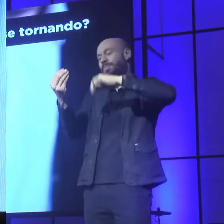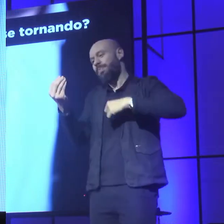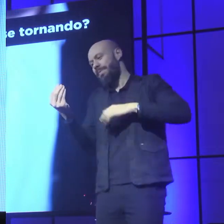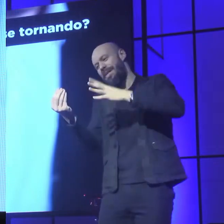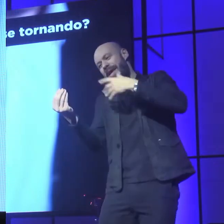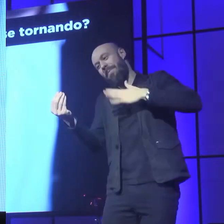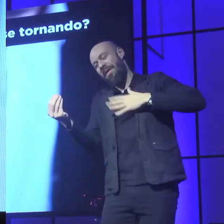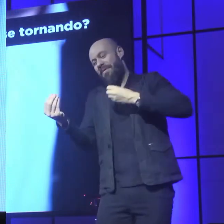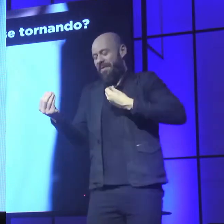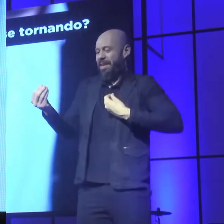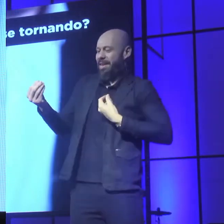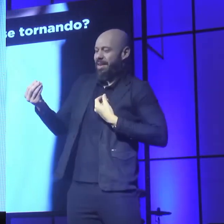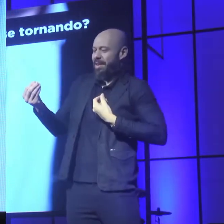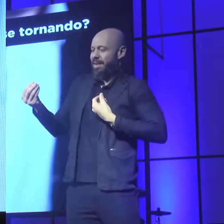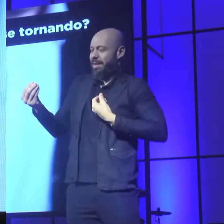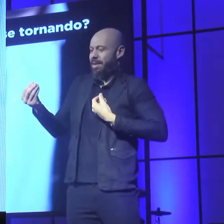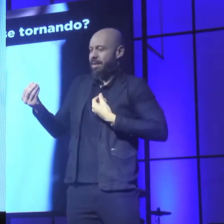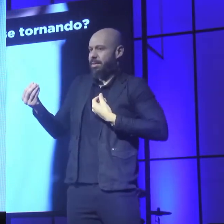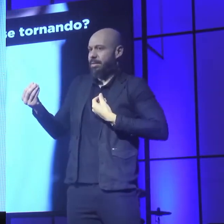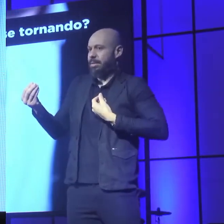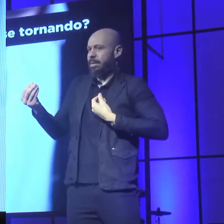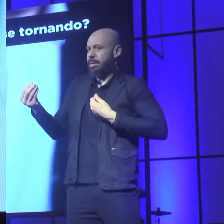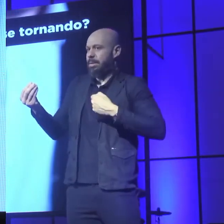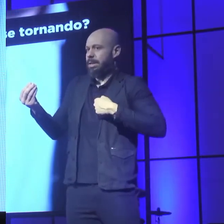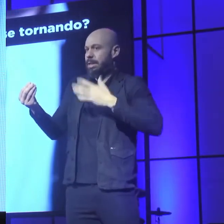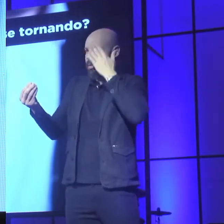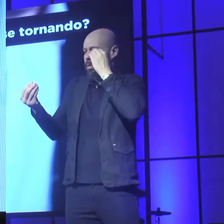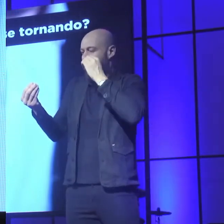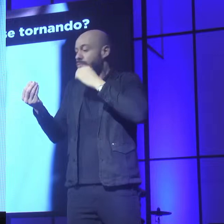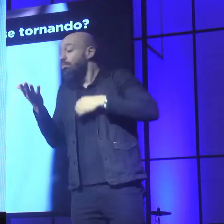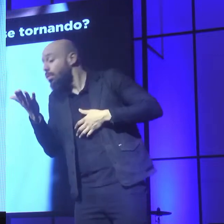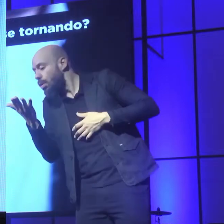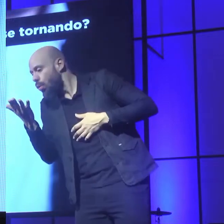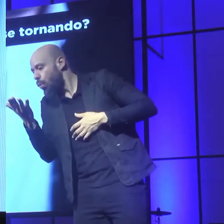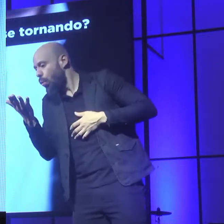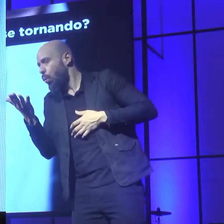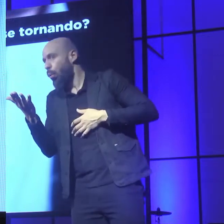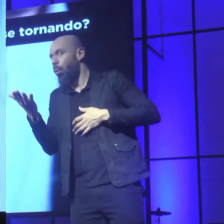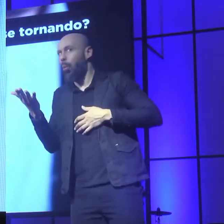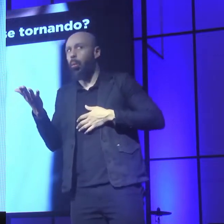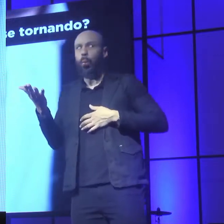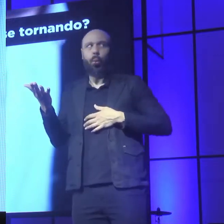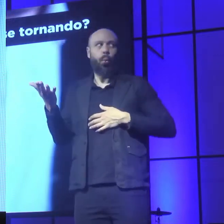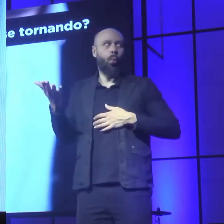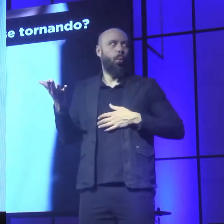é crucial. Como você se percebe?